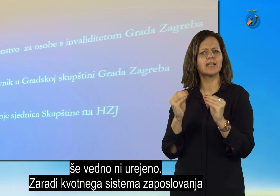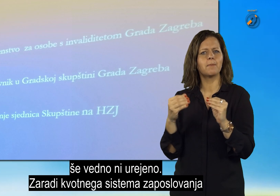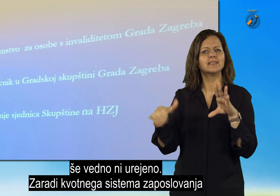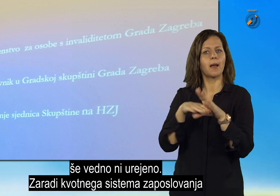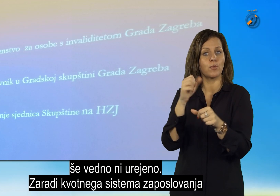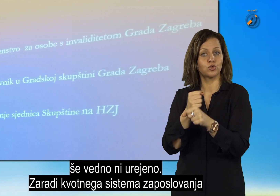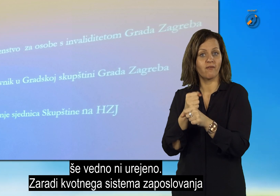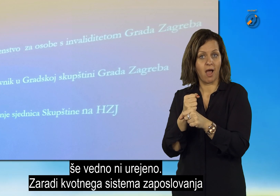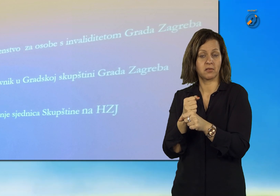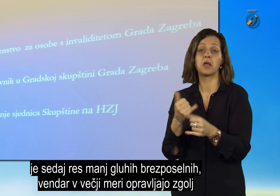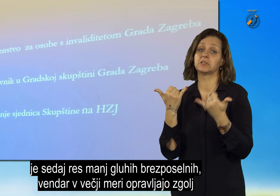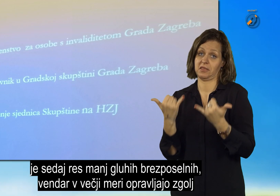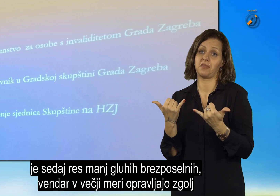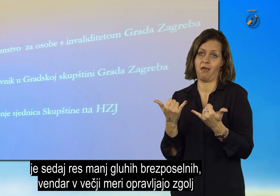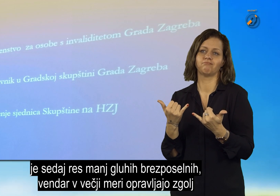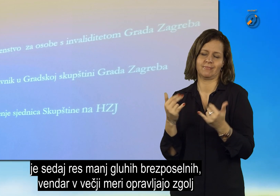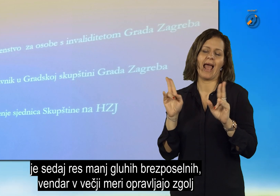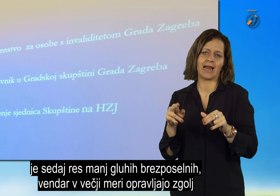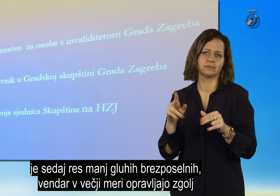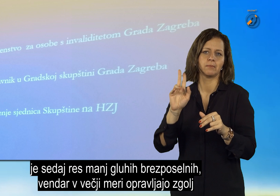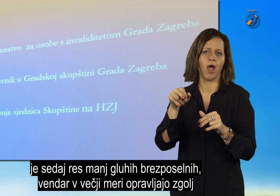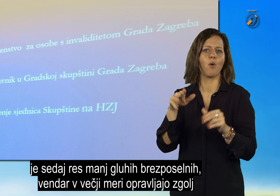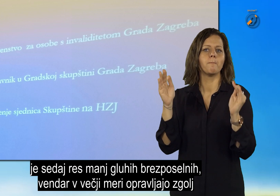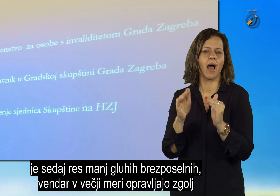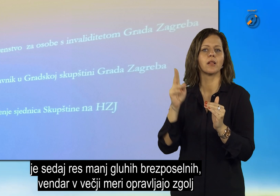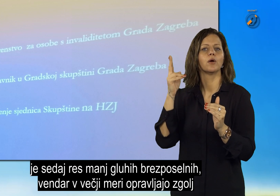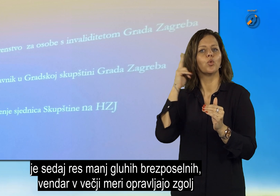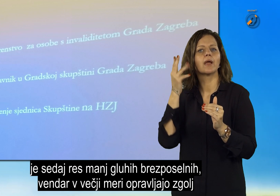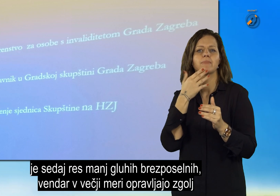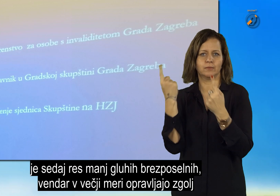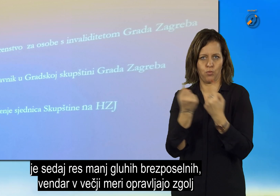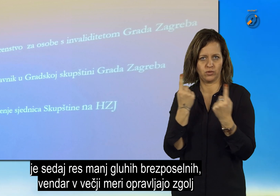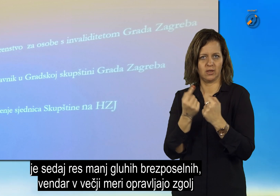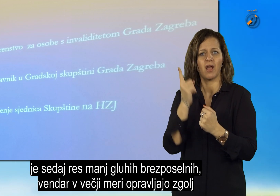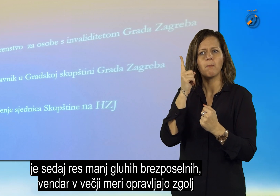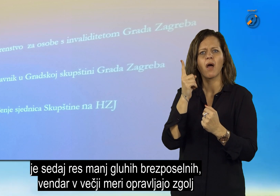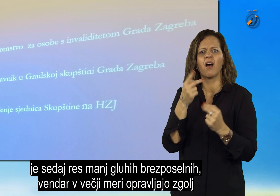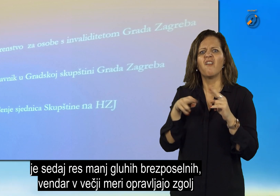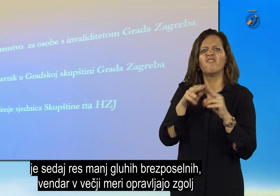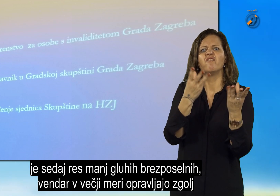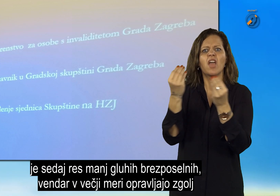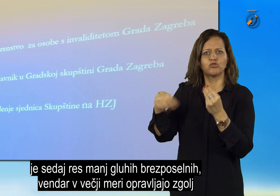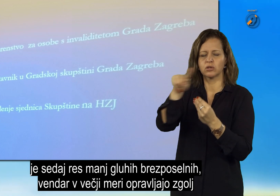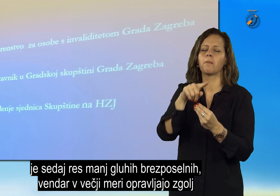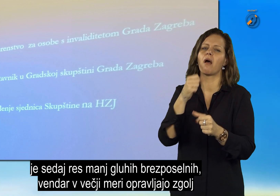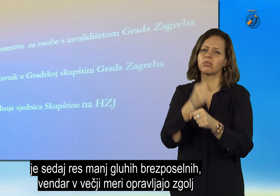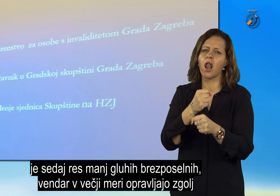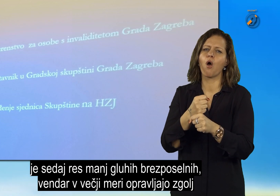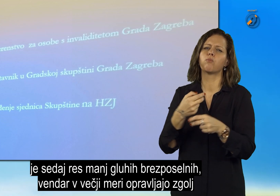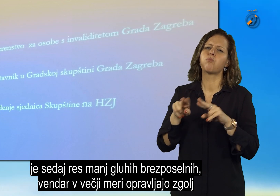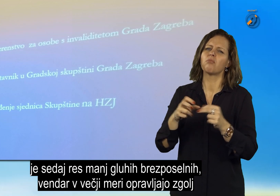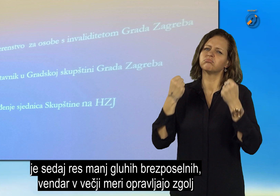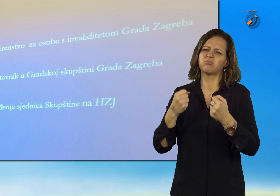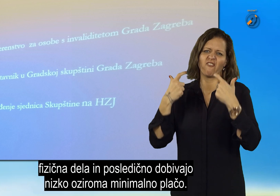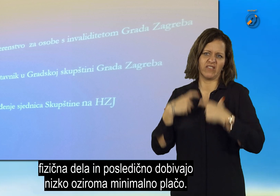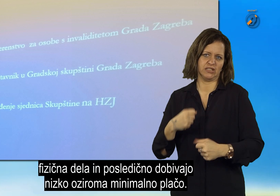kvotnega sistema zaposlovanja je sedaj res manj gluhih brezposelnih, vendar v večji meri opravljajo zgolj fizična